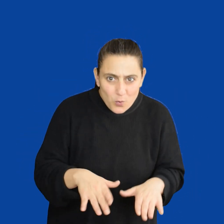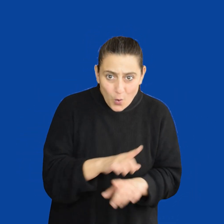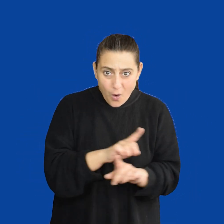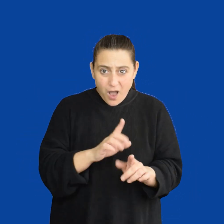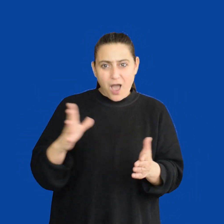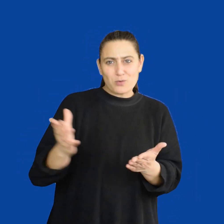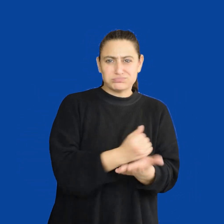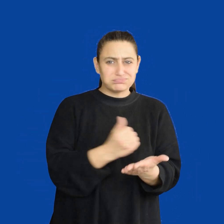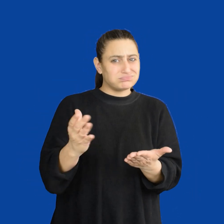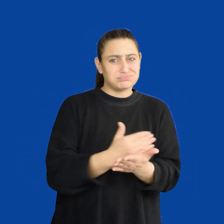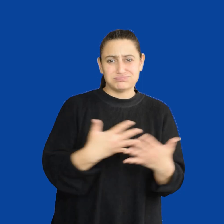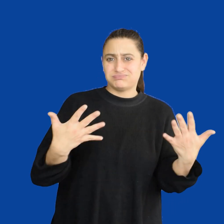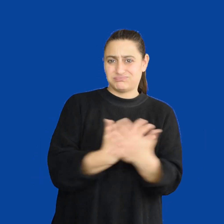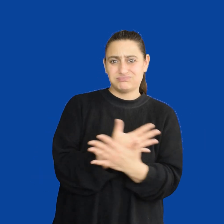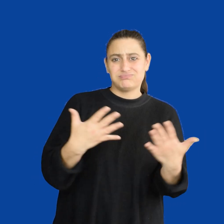fueron constantes en la historia otomana.